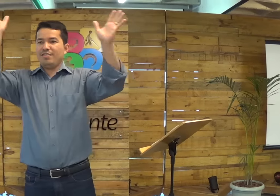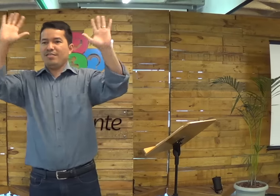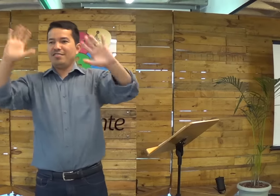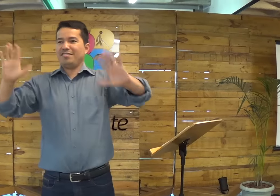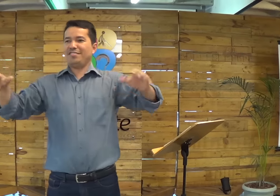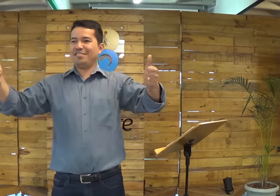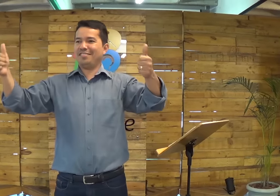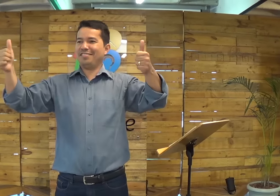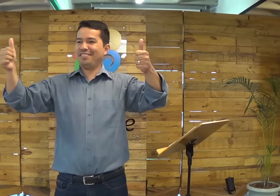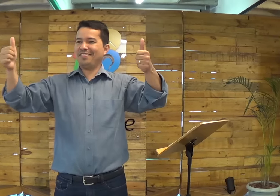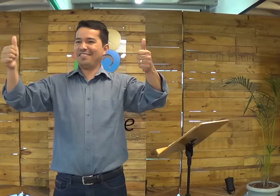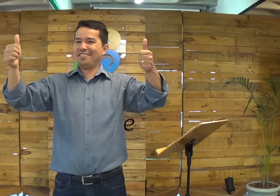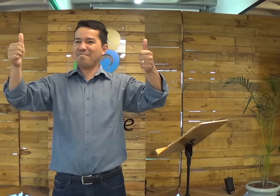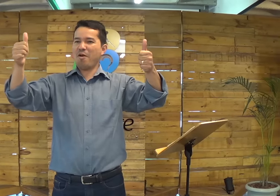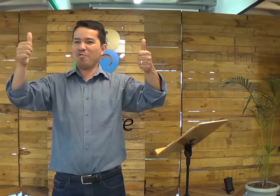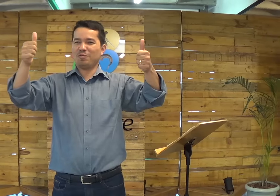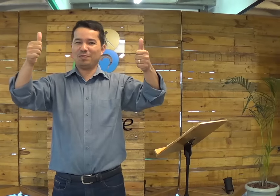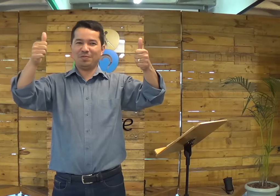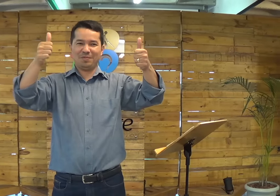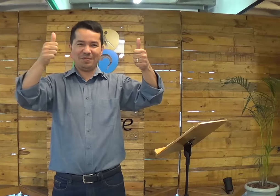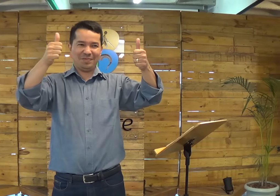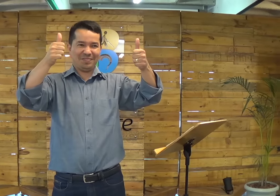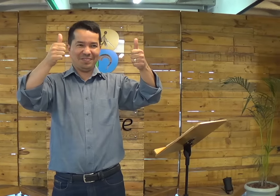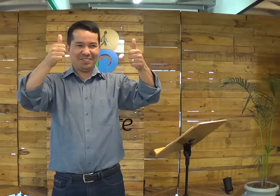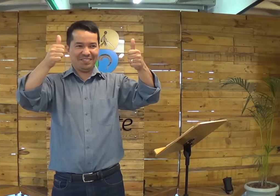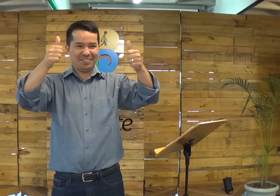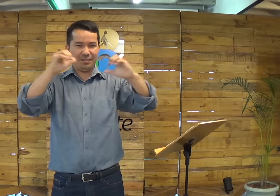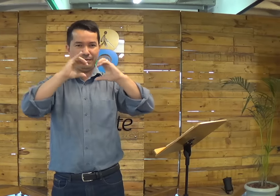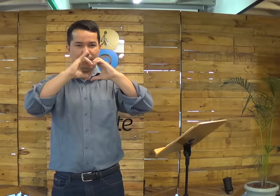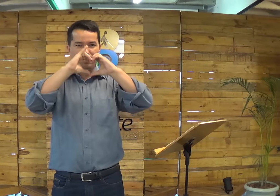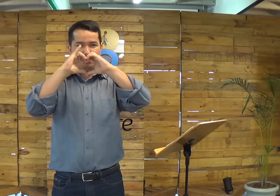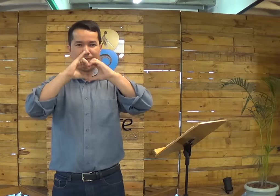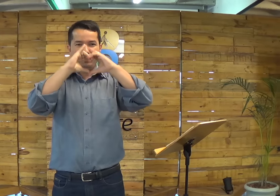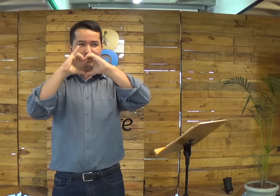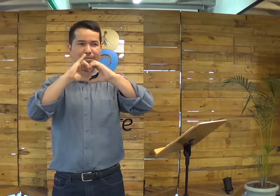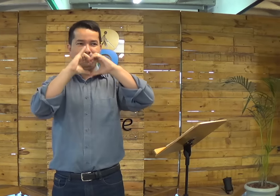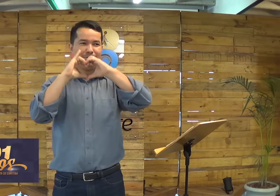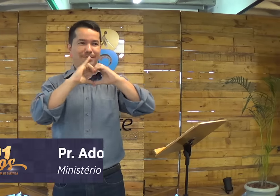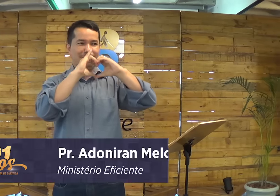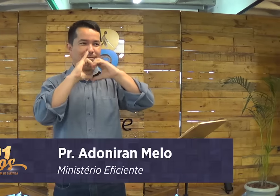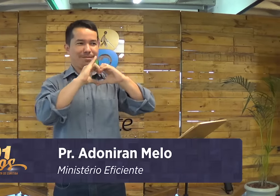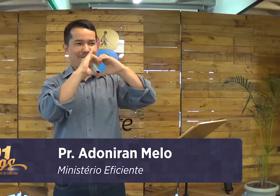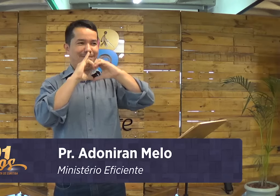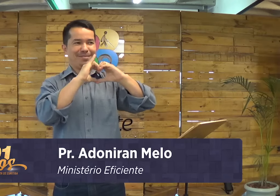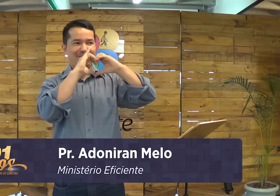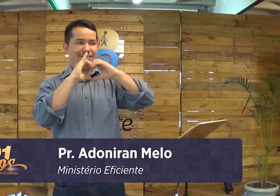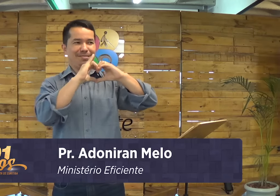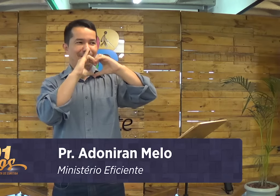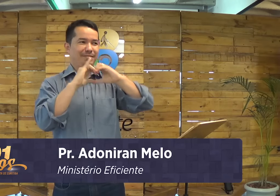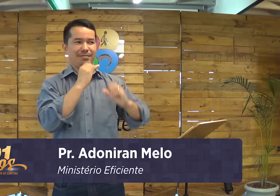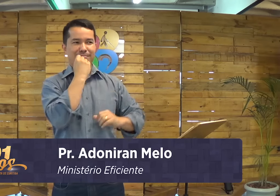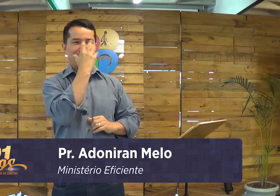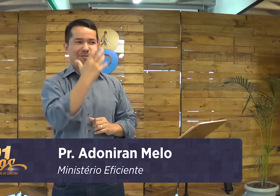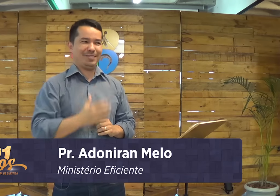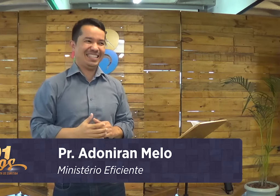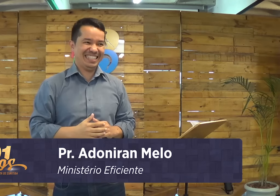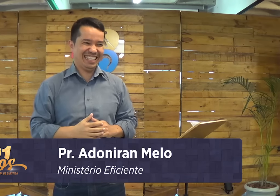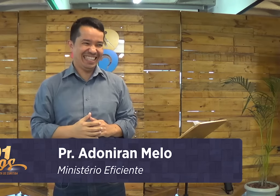oi oi oi tudo bem oi com amor tudo